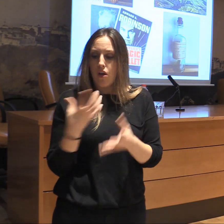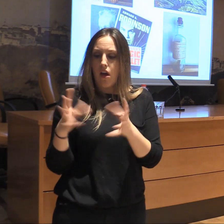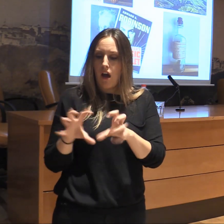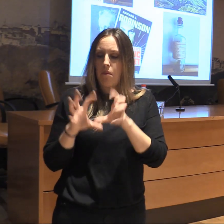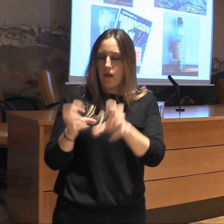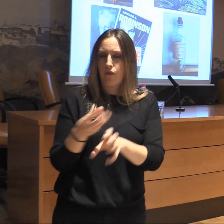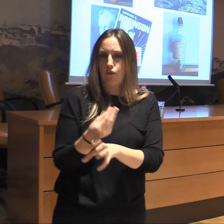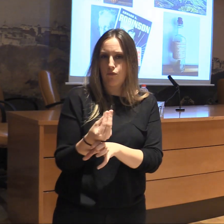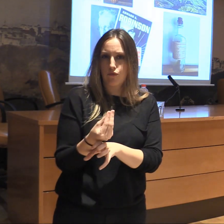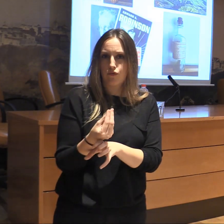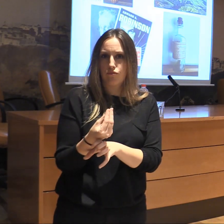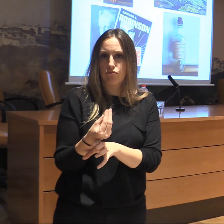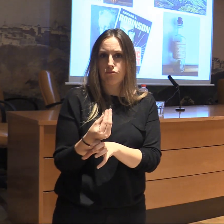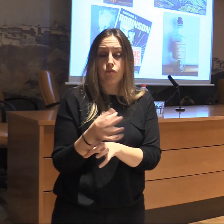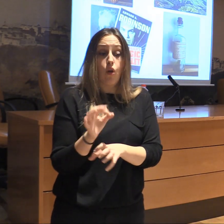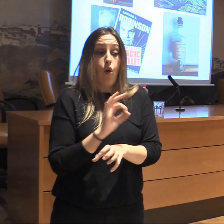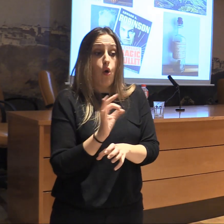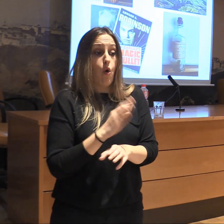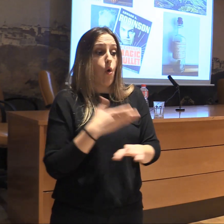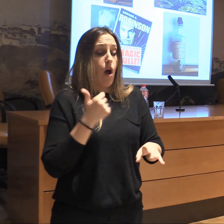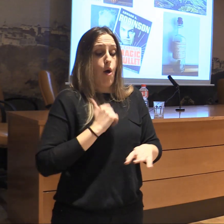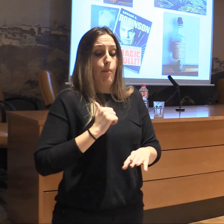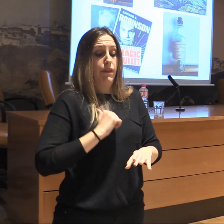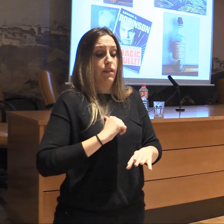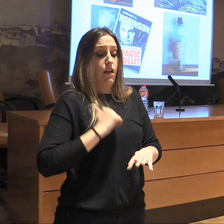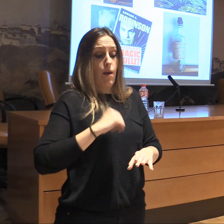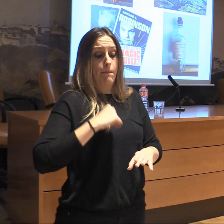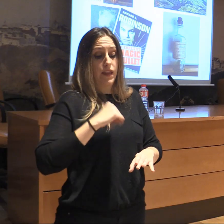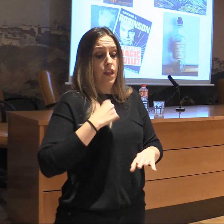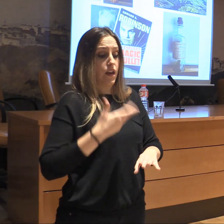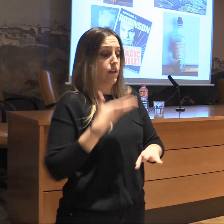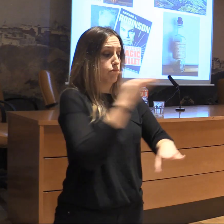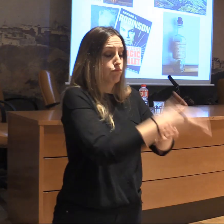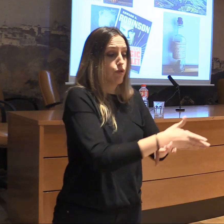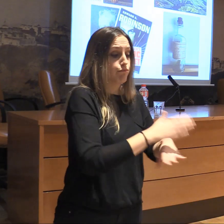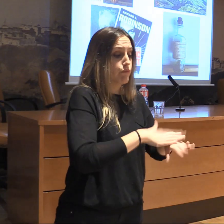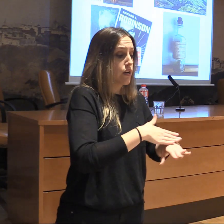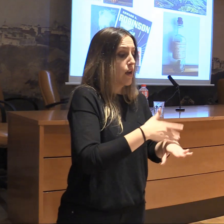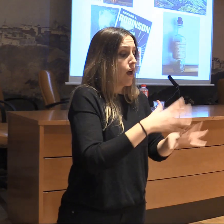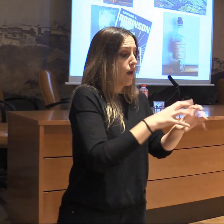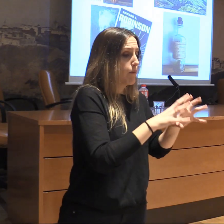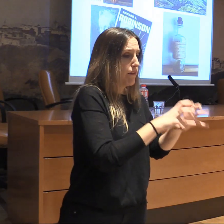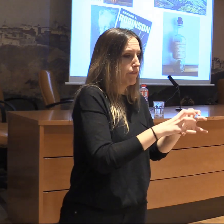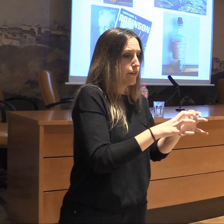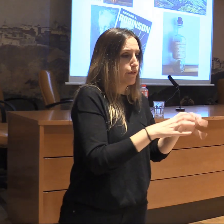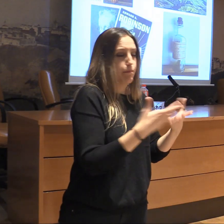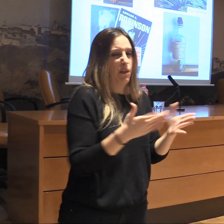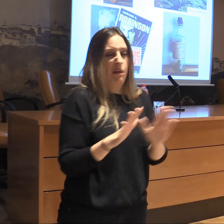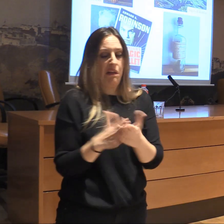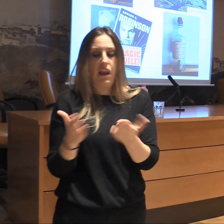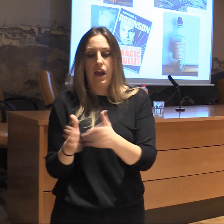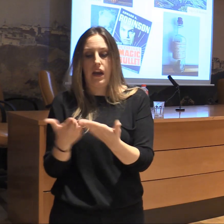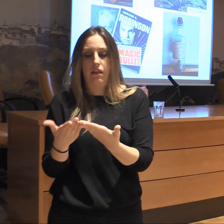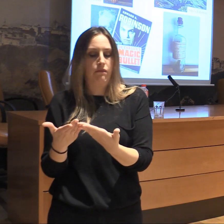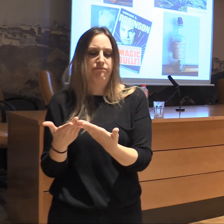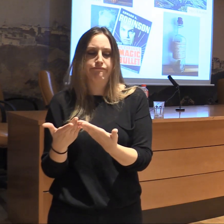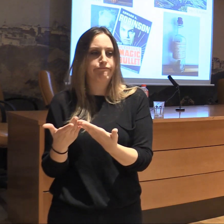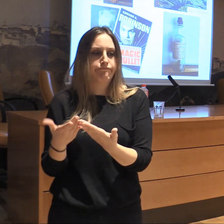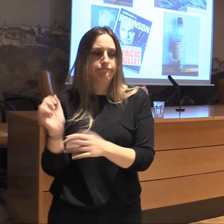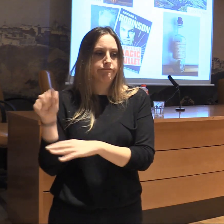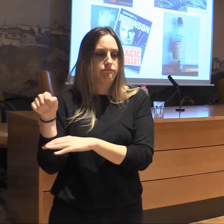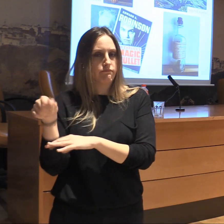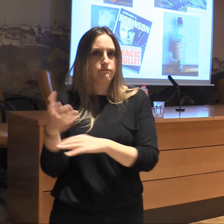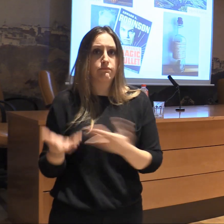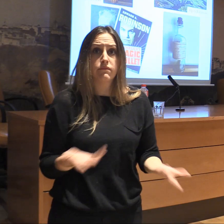de la gente, que leyendo los libros donde se hablaba pues de los cuatro humores. Luego, aquí tenemos este